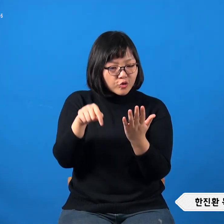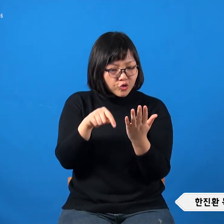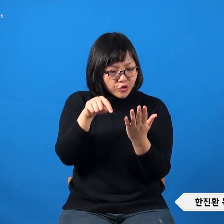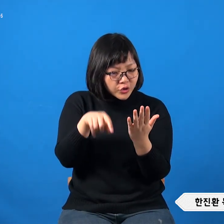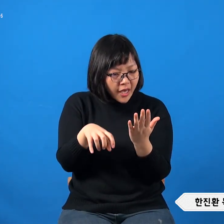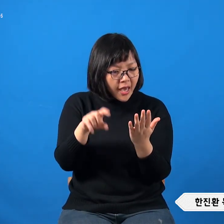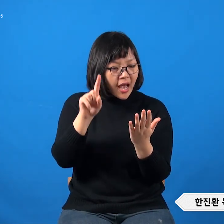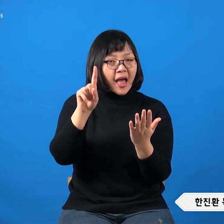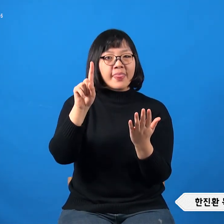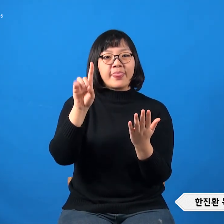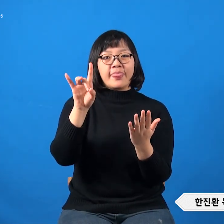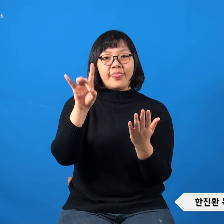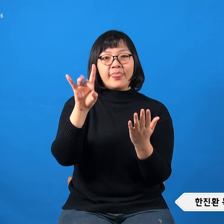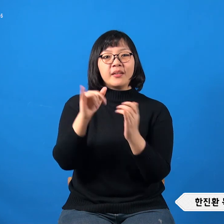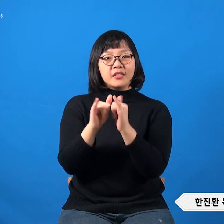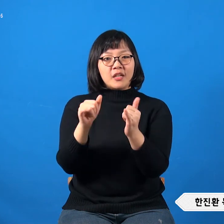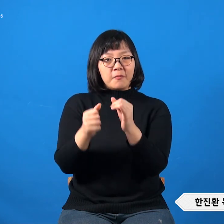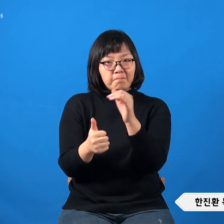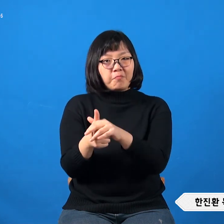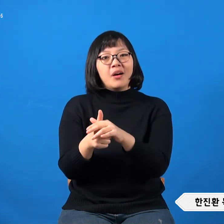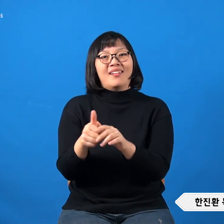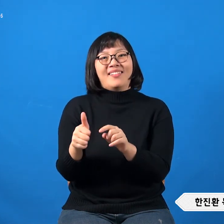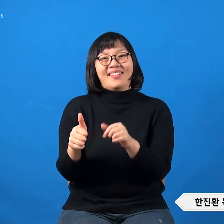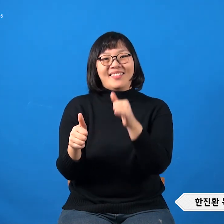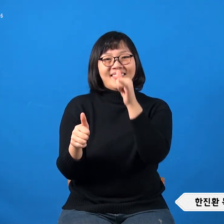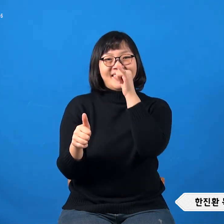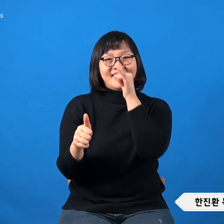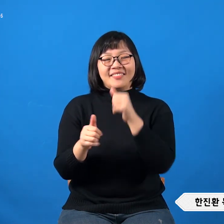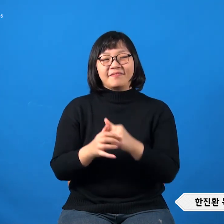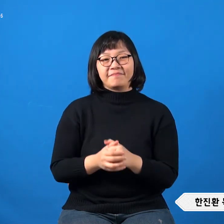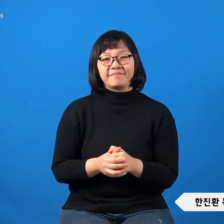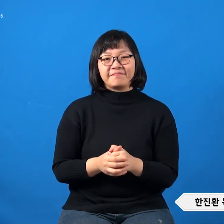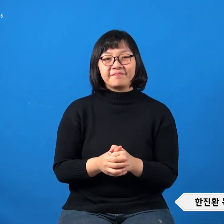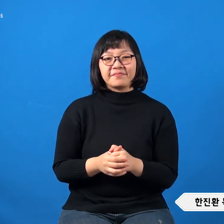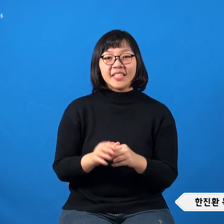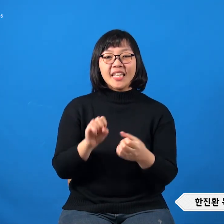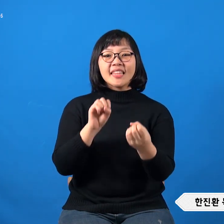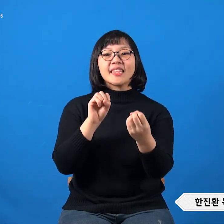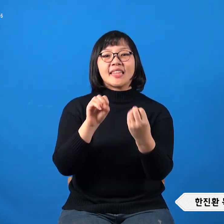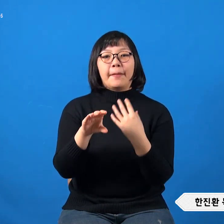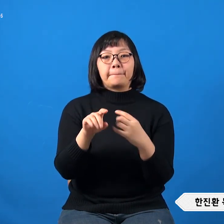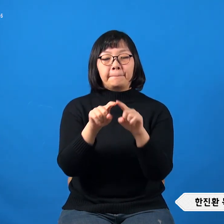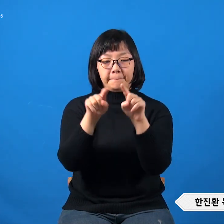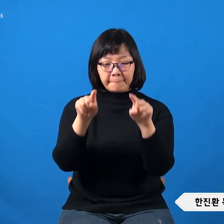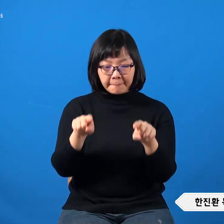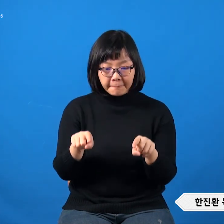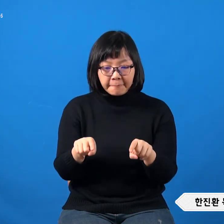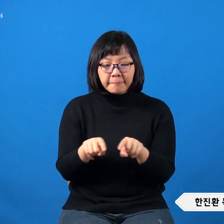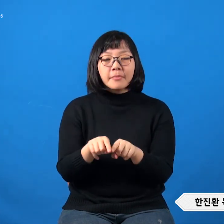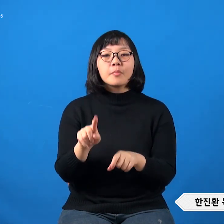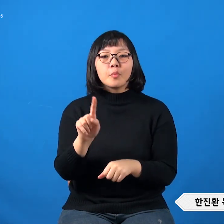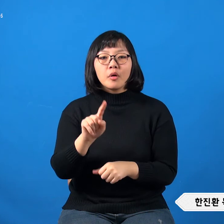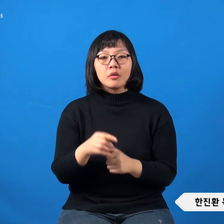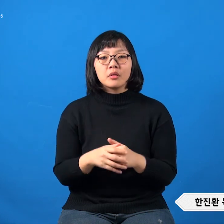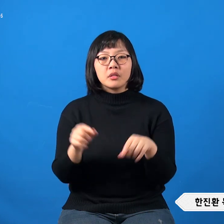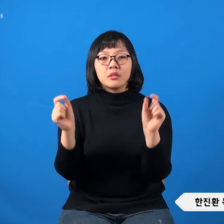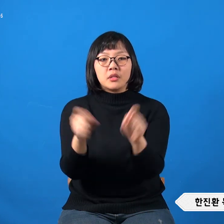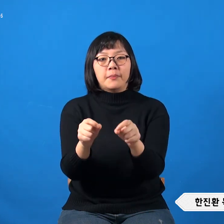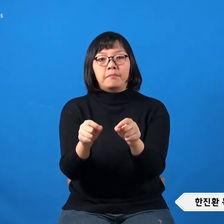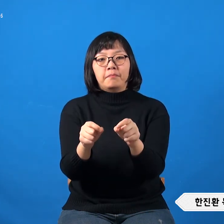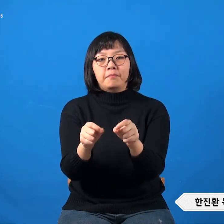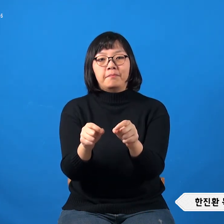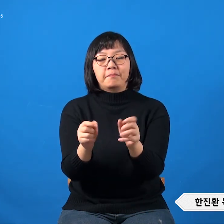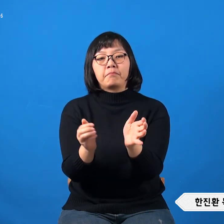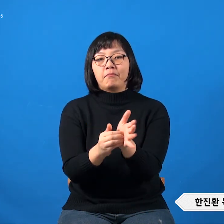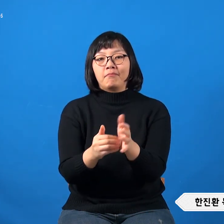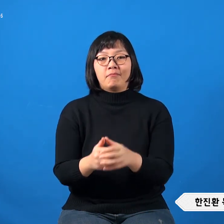사람이 아주 유명한 작가지요. 그 체스터턴이 답을 보내왔는데 그 답은 역사상의 가장 짧은